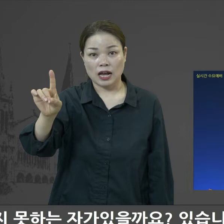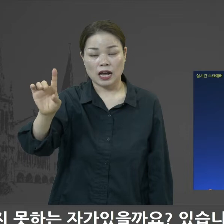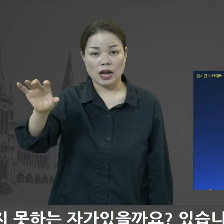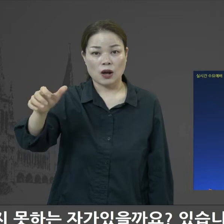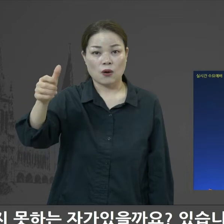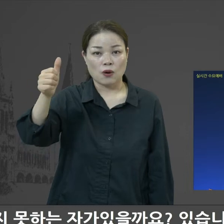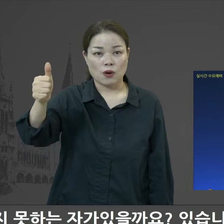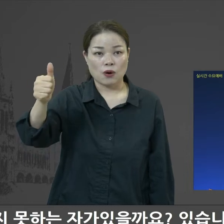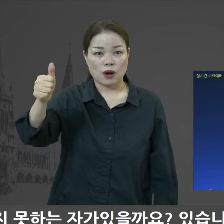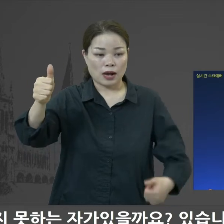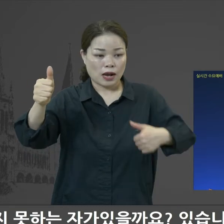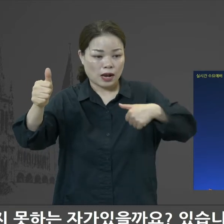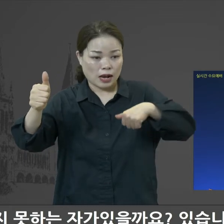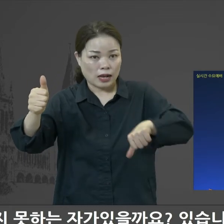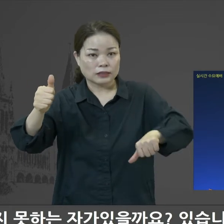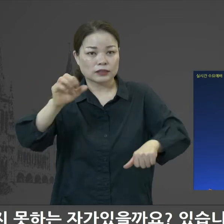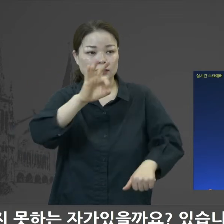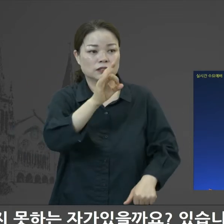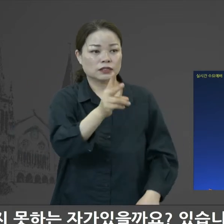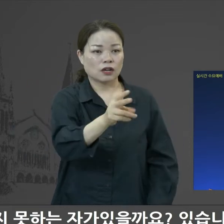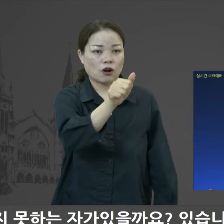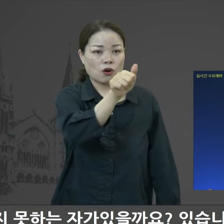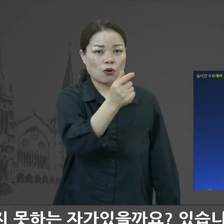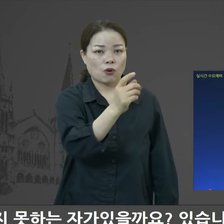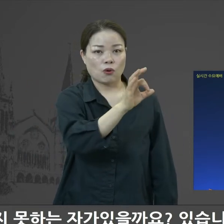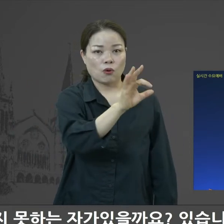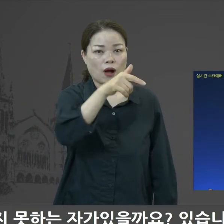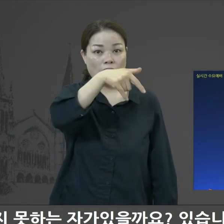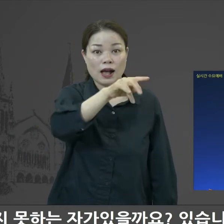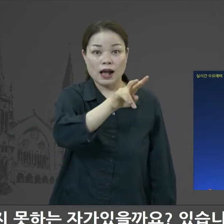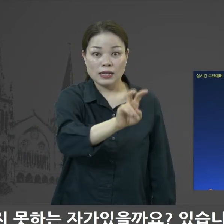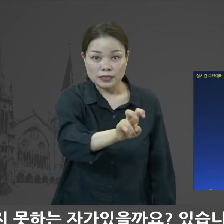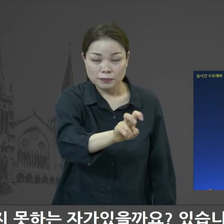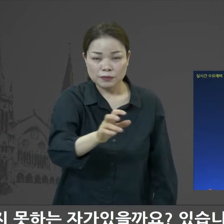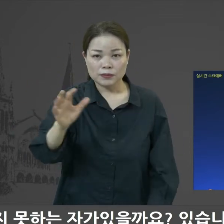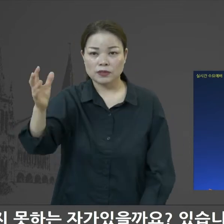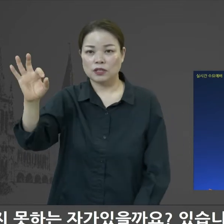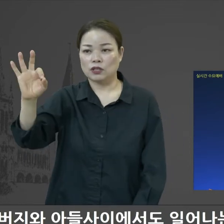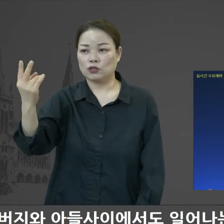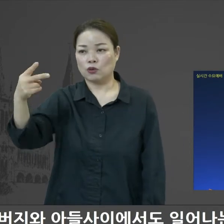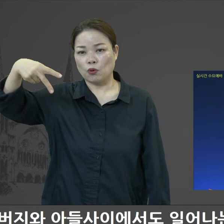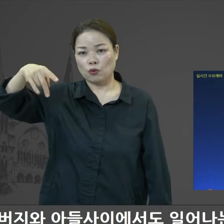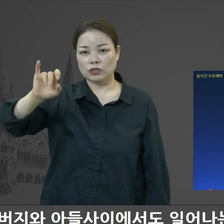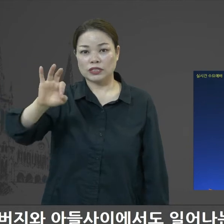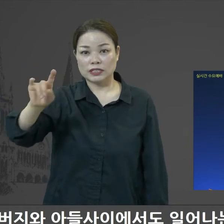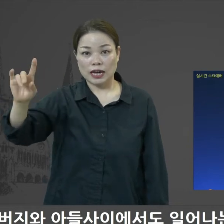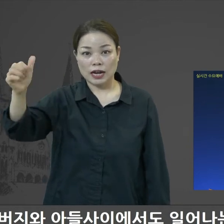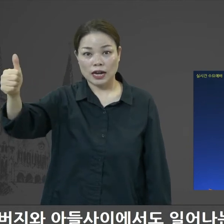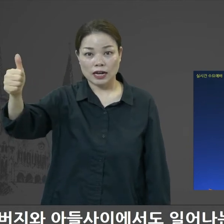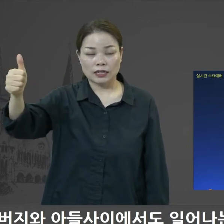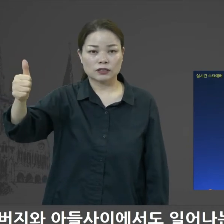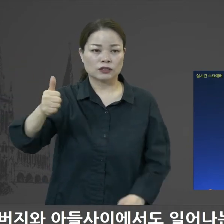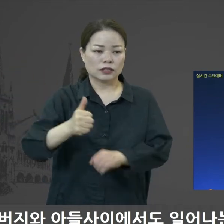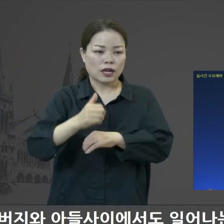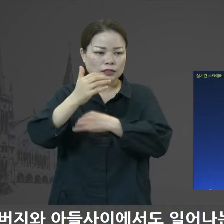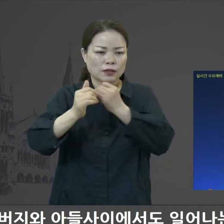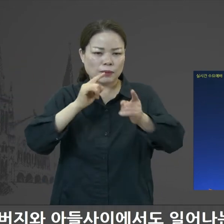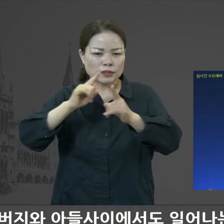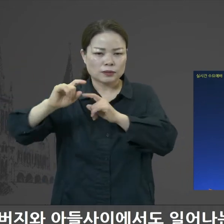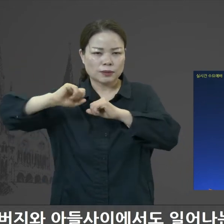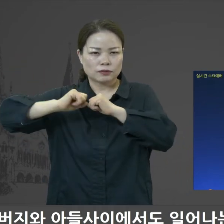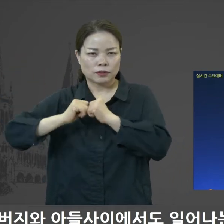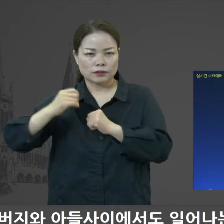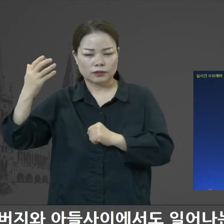아들은 여호야김이었습니다. 요시야는 하나님의 말씀을 따르기로 결단하고